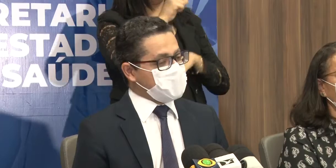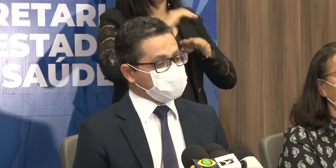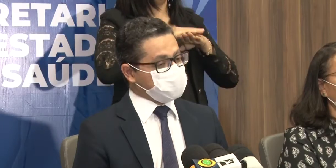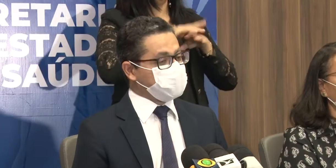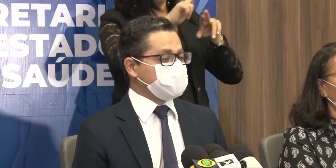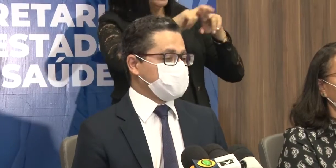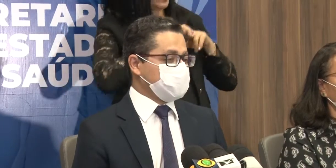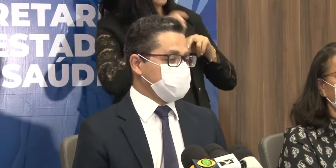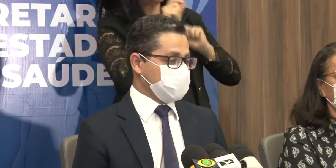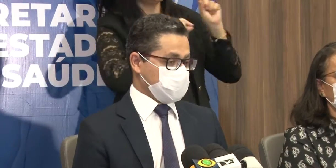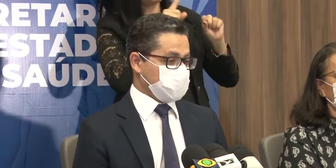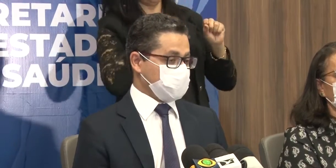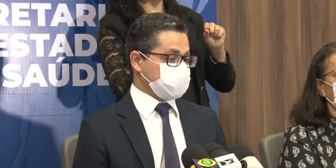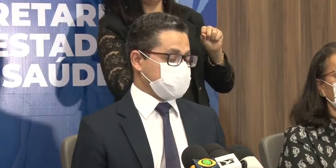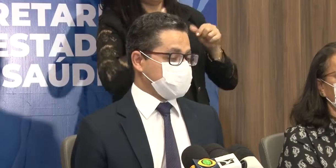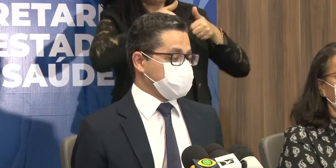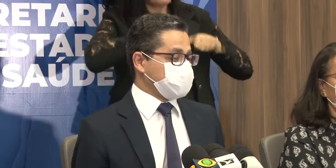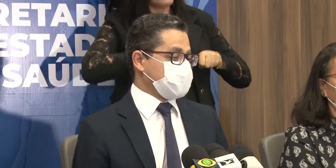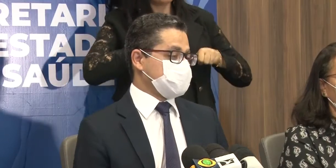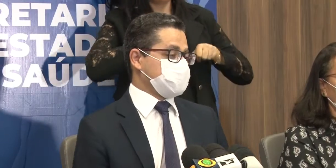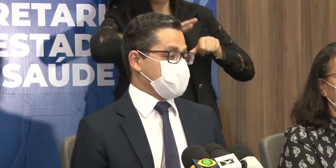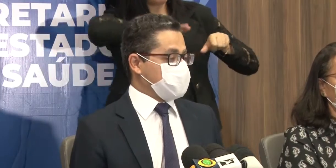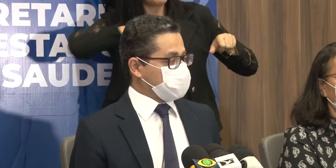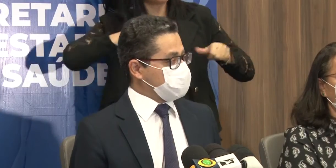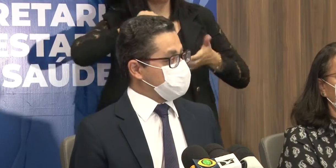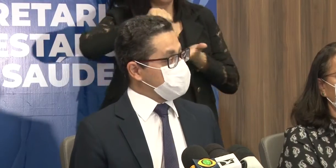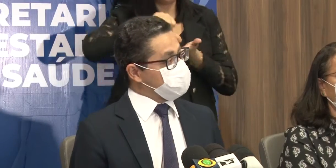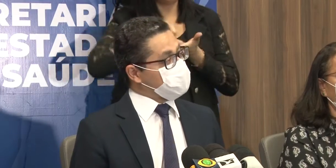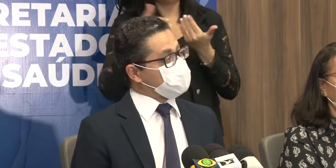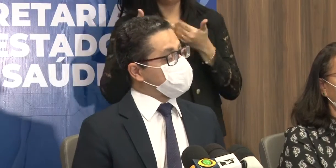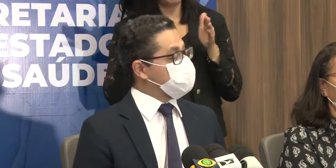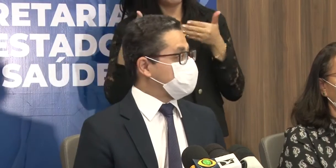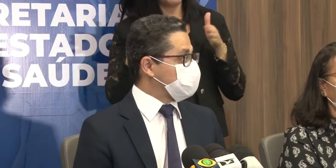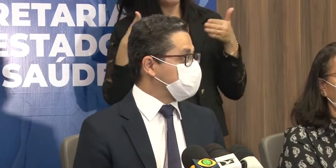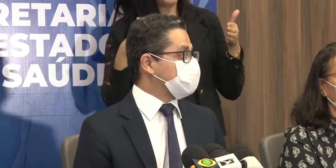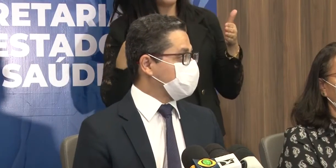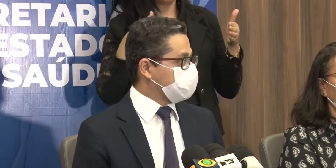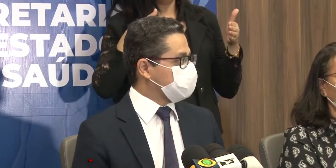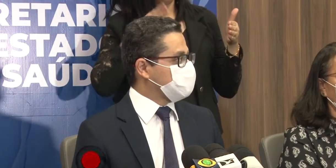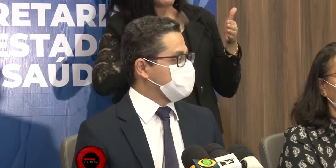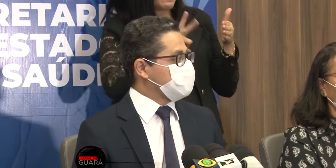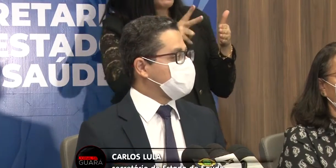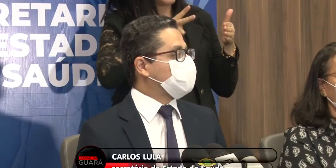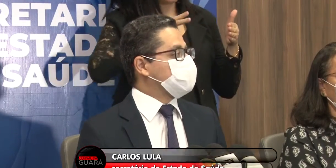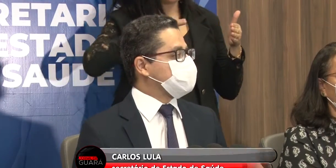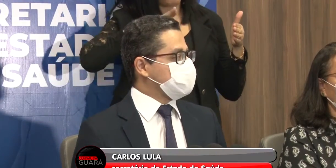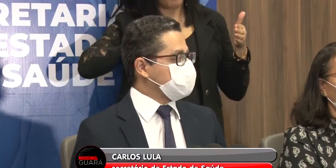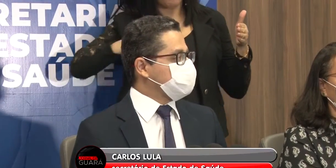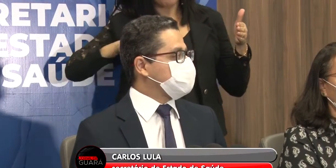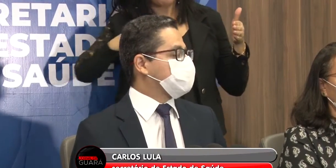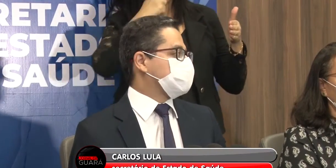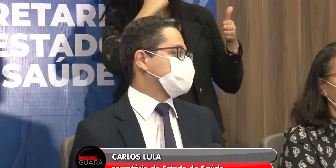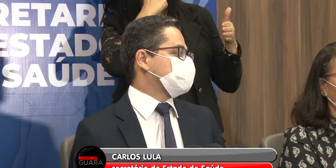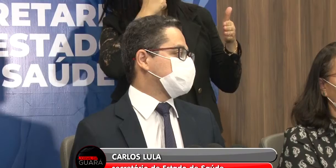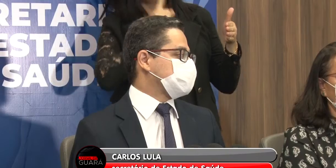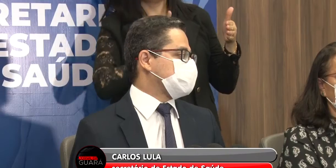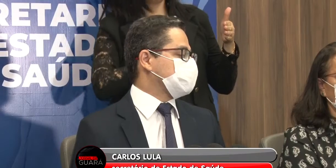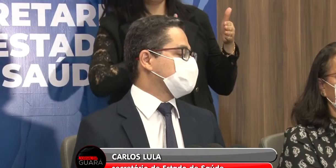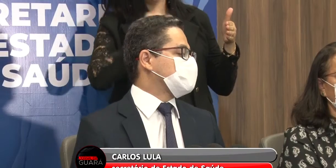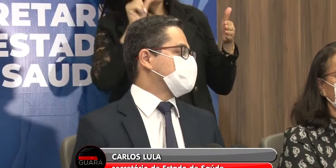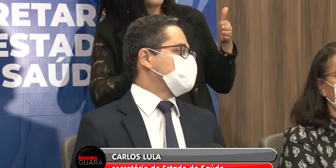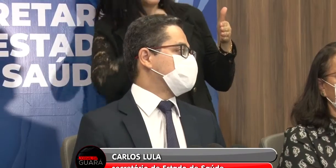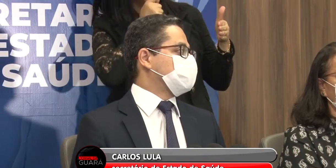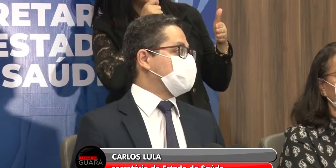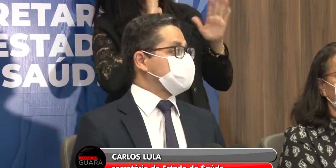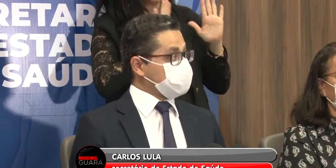Maranhão. A gente mantém uma série de unidades abertas, mesmo com uma taxa de ocupação pequena, com o receio de que possa